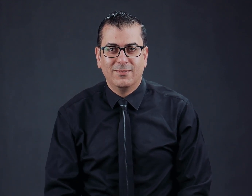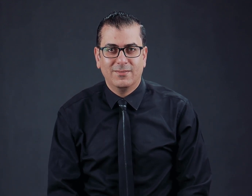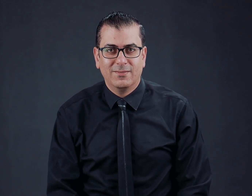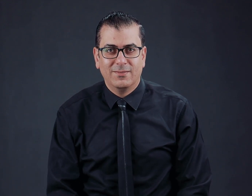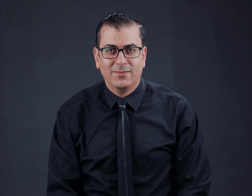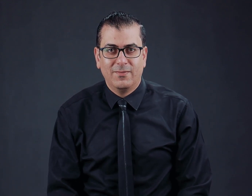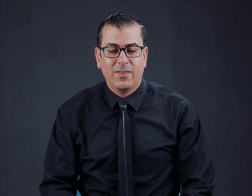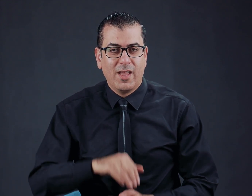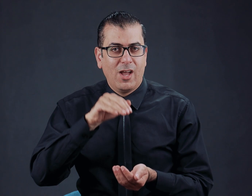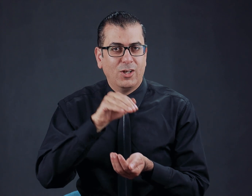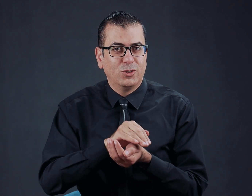عجلون،